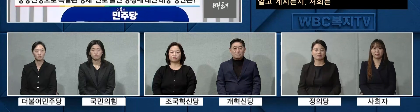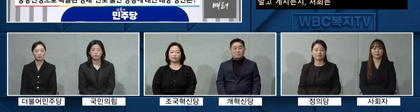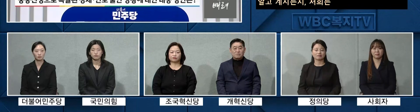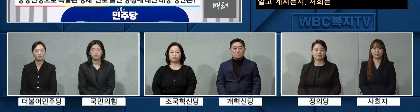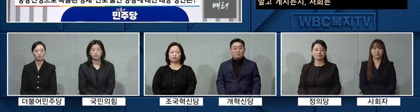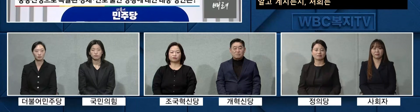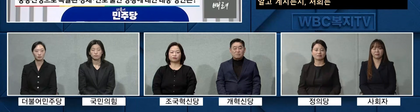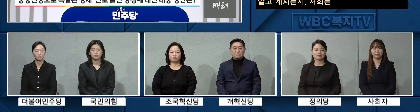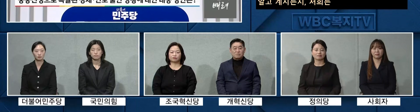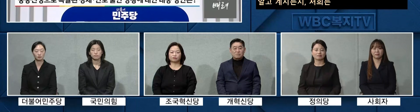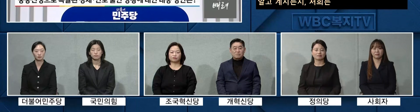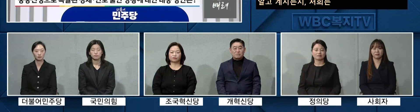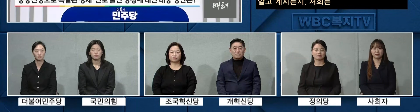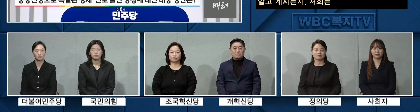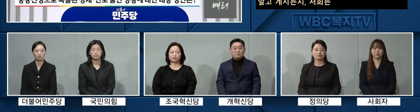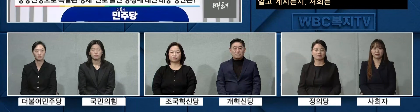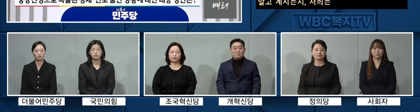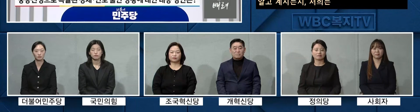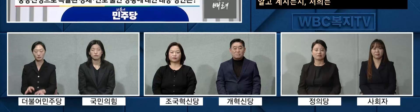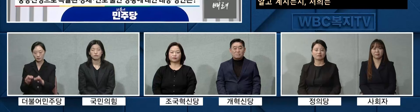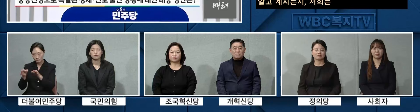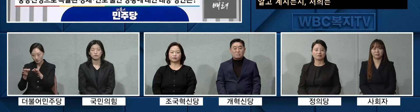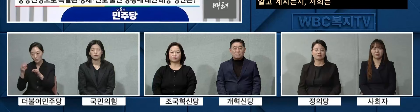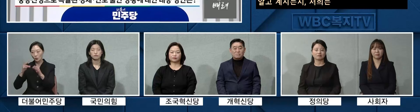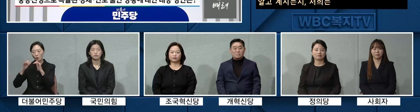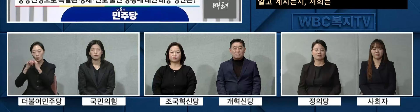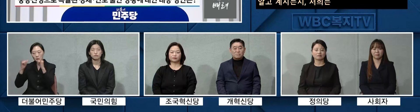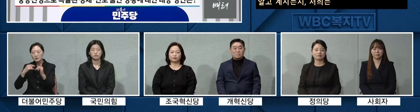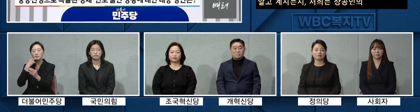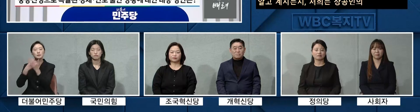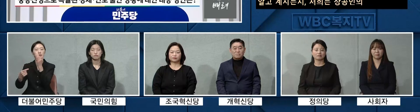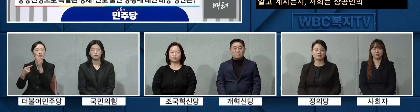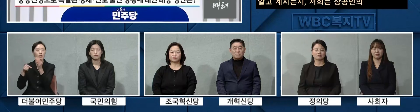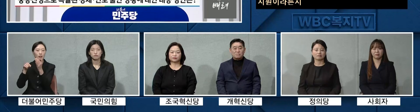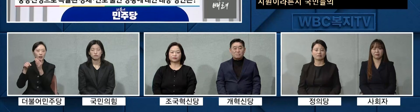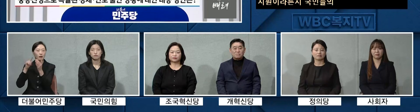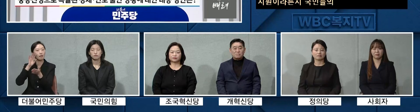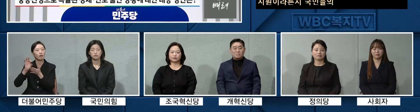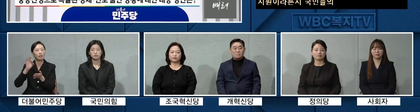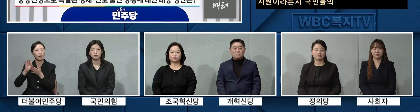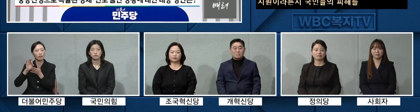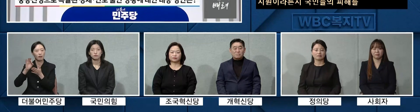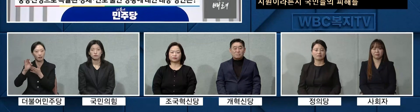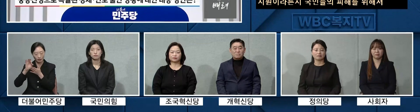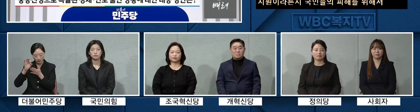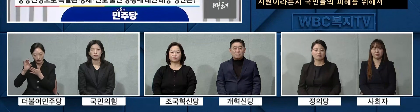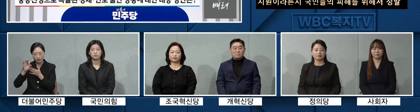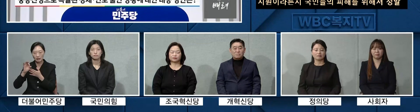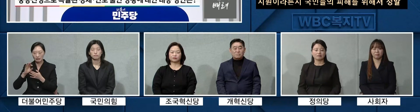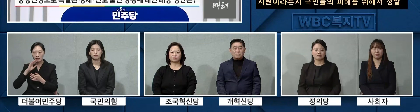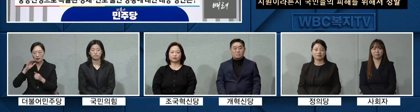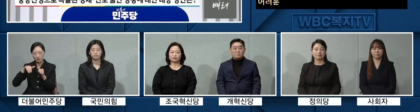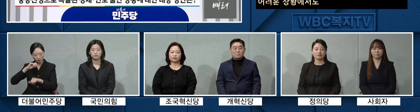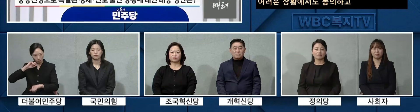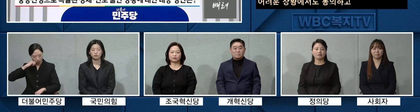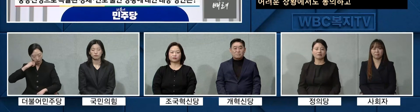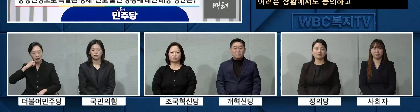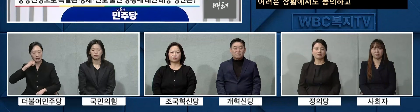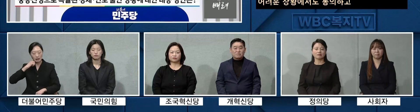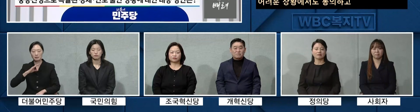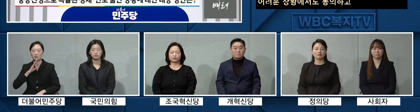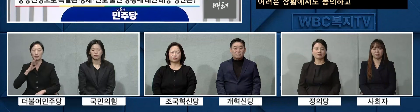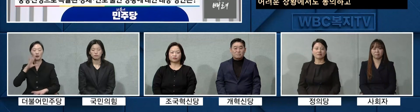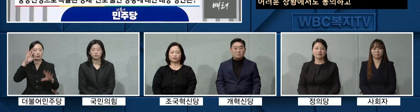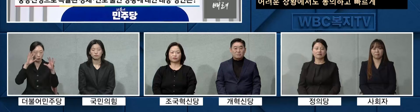상공인의 지원이라든지 국민들의 피해를 위해서 정말 어려운 상황에서도 동의하고 빠르게 추경을 통과시킬 수